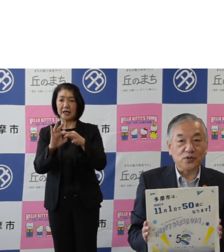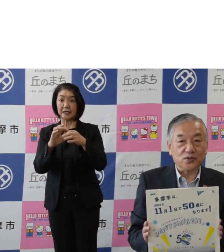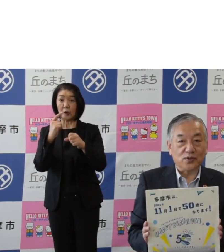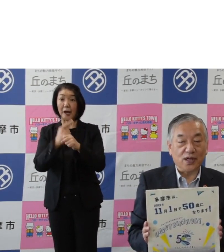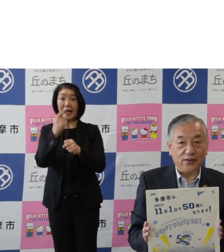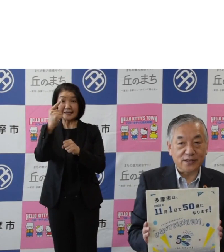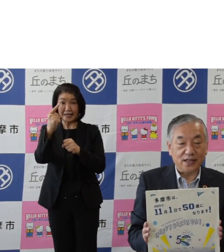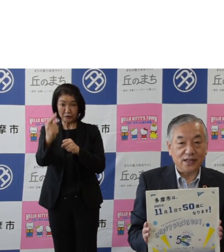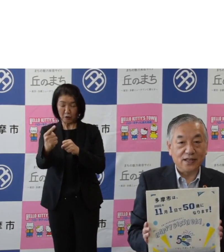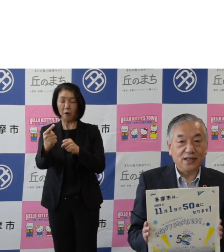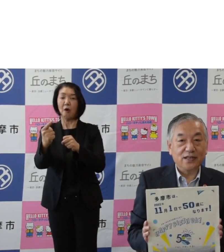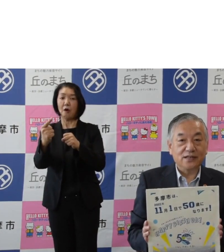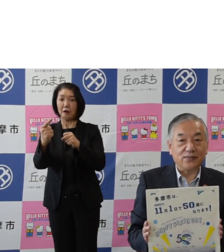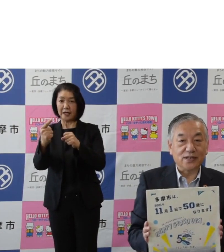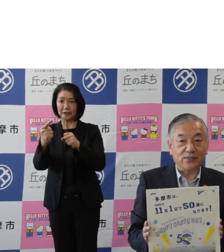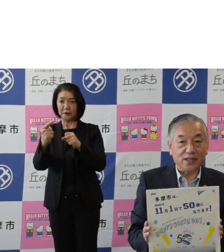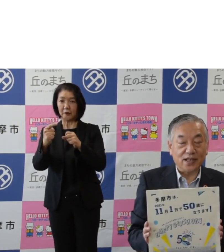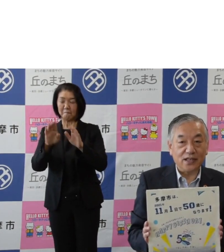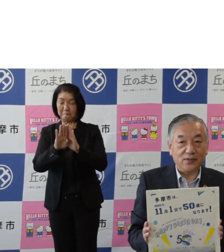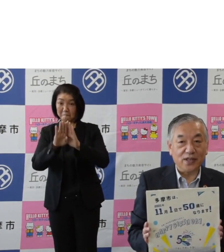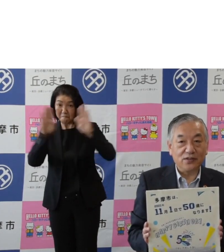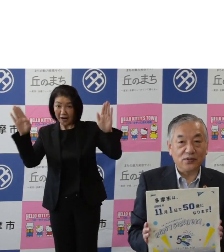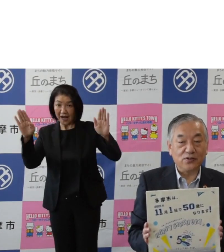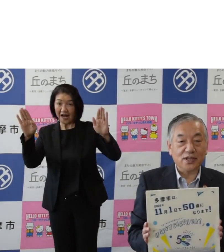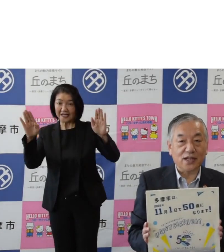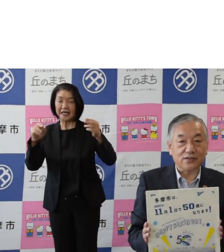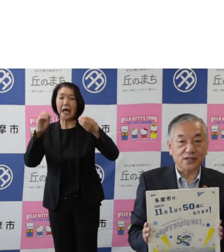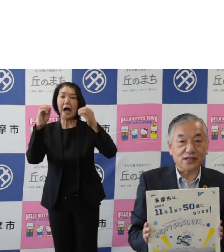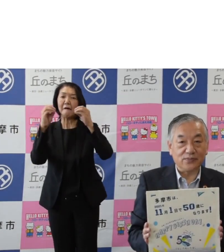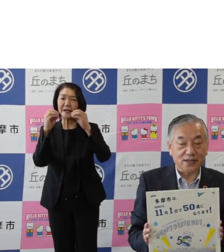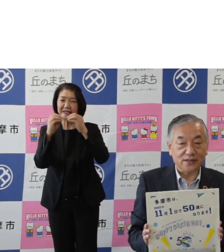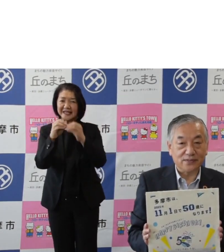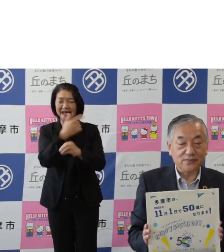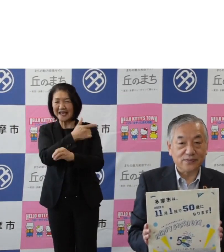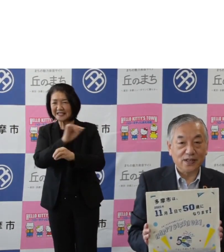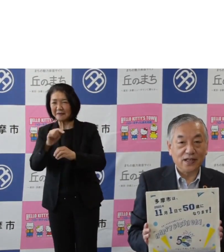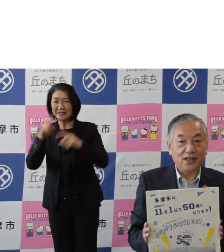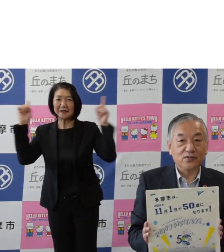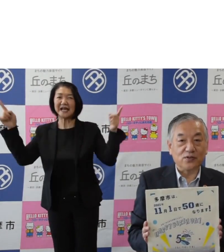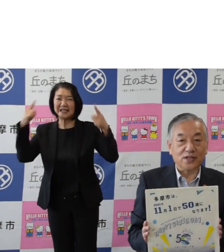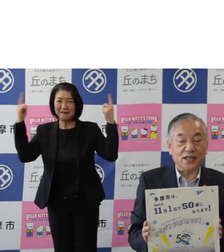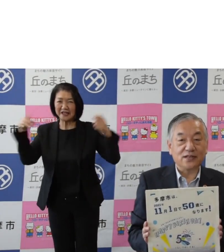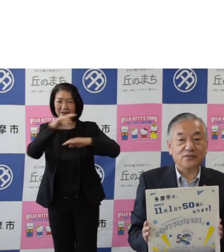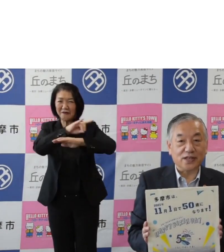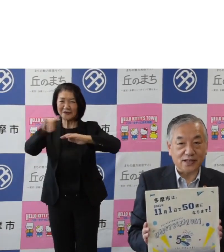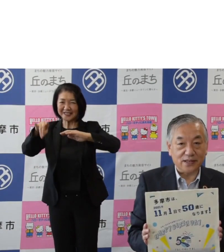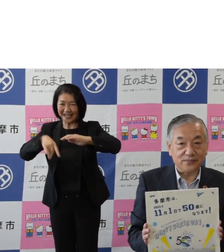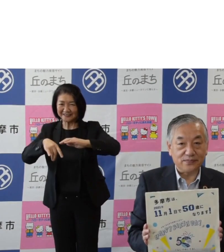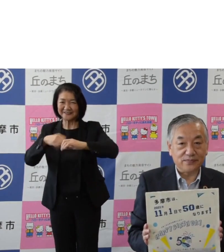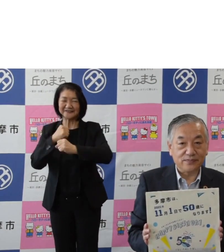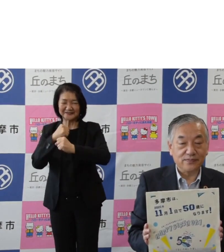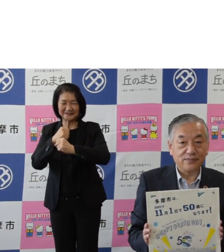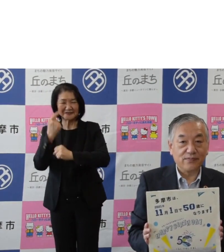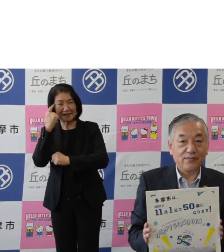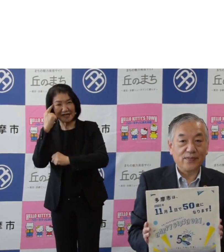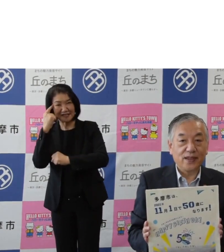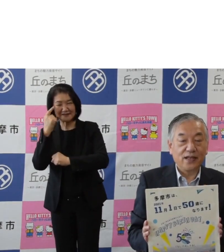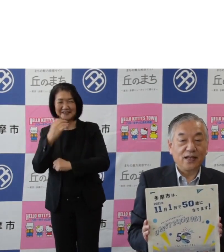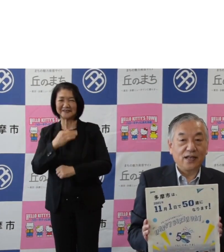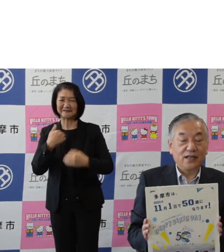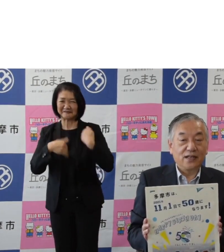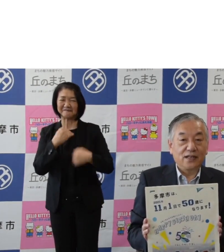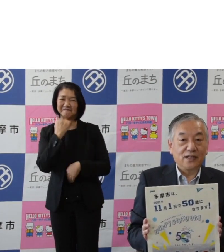オープンと合わせさまざまなイベントを企画しています。ご期待ください。